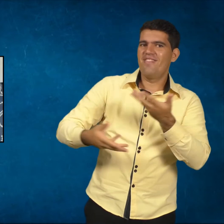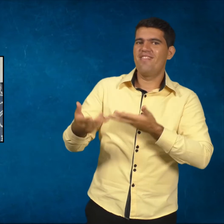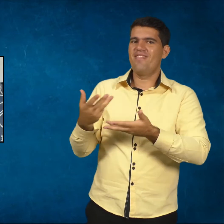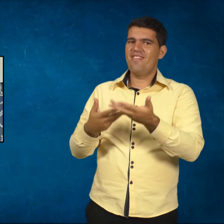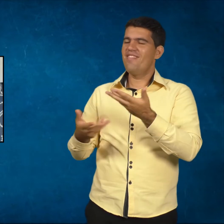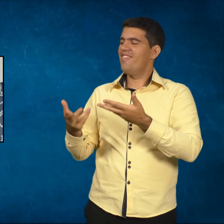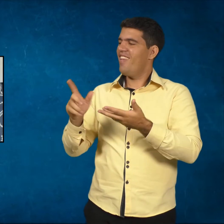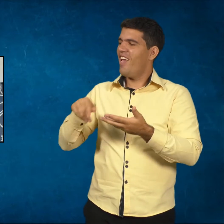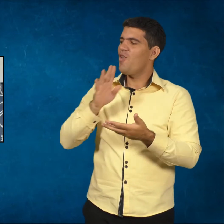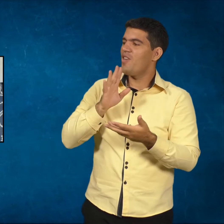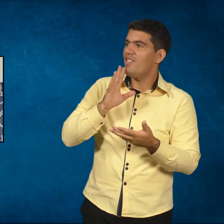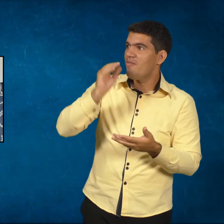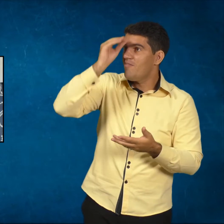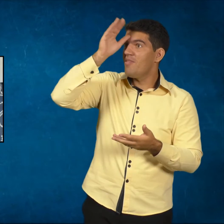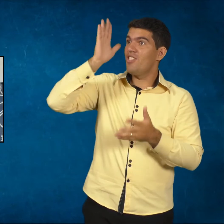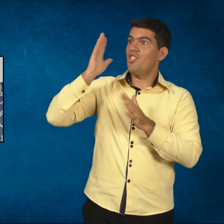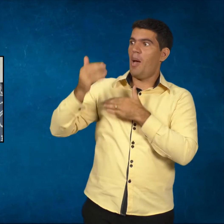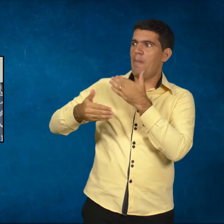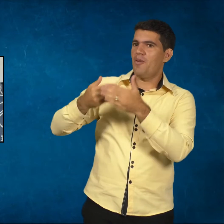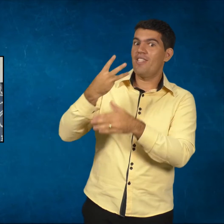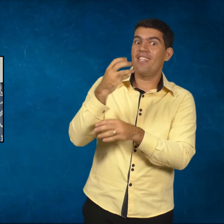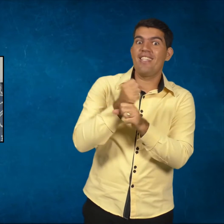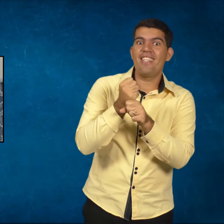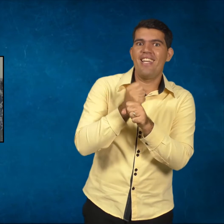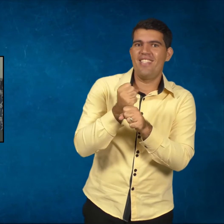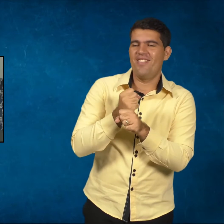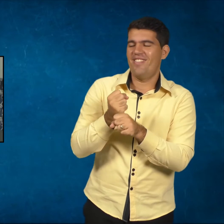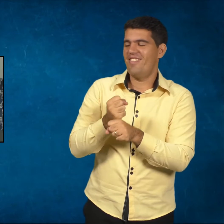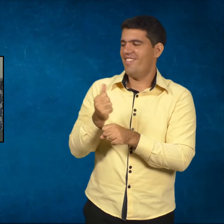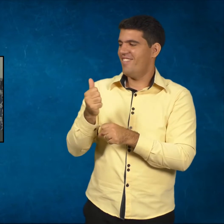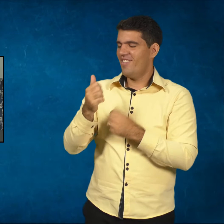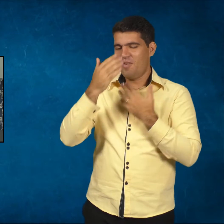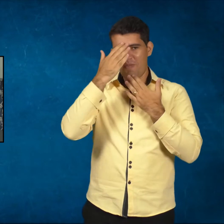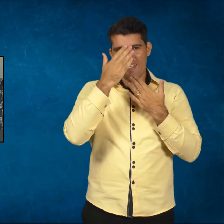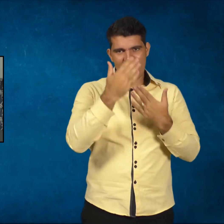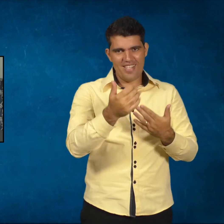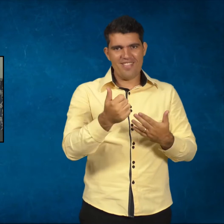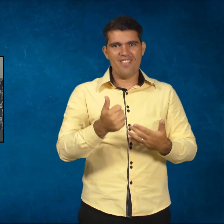um conhecimento que a gente vem produzindo aí há quase 30 anos. Ok, muito